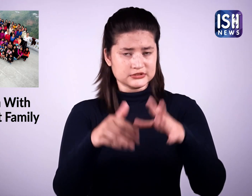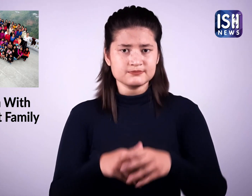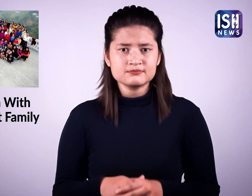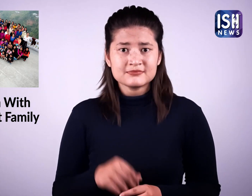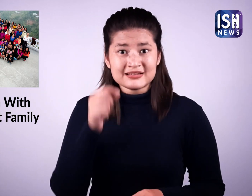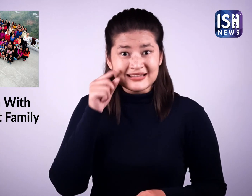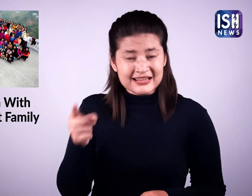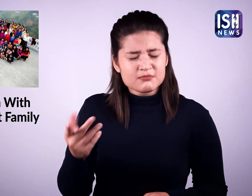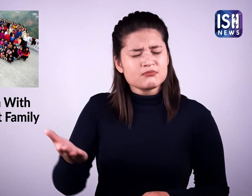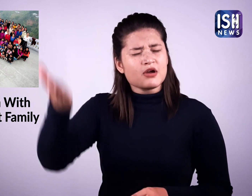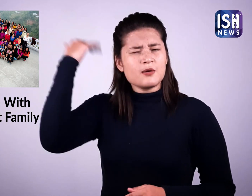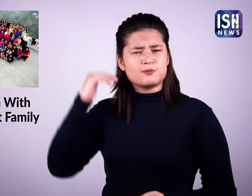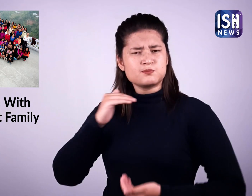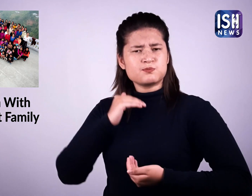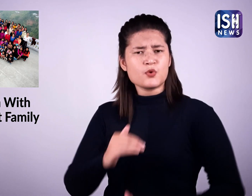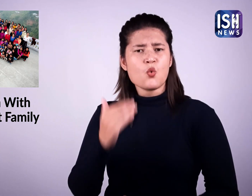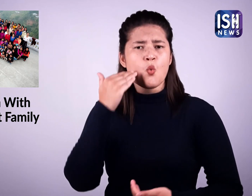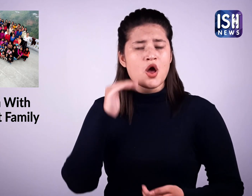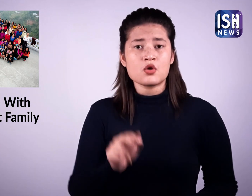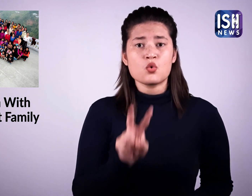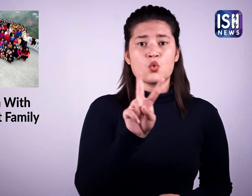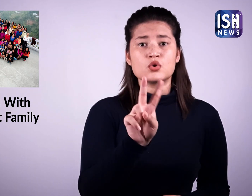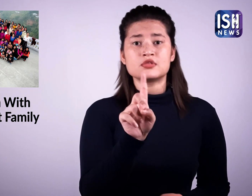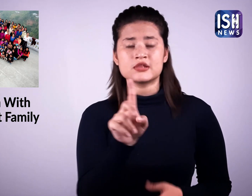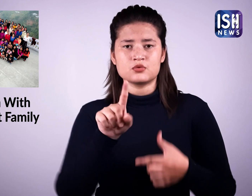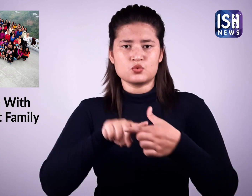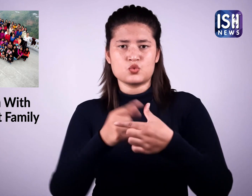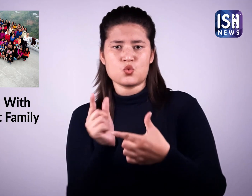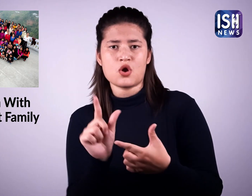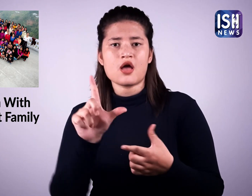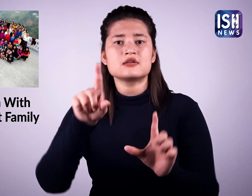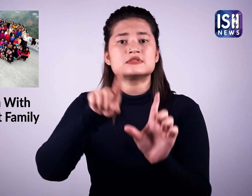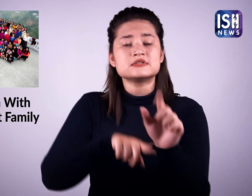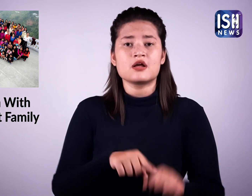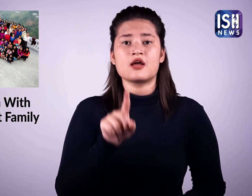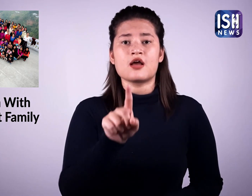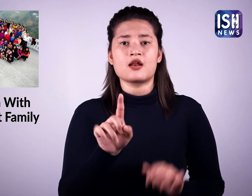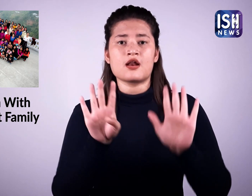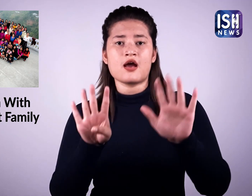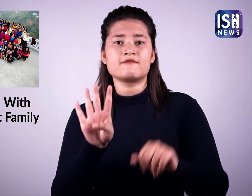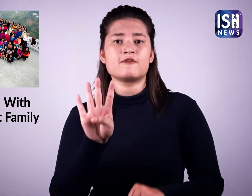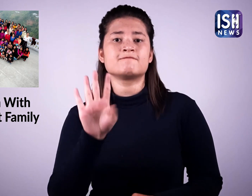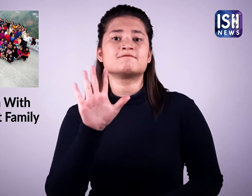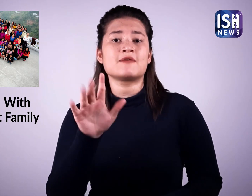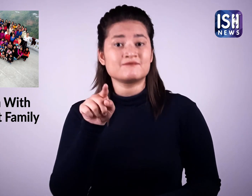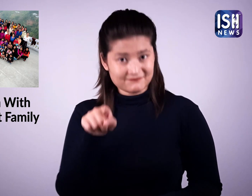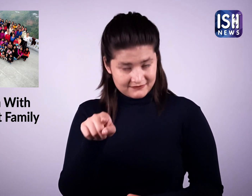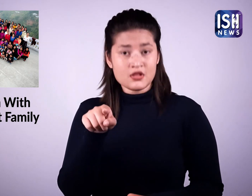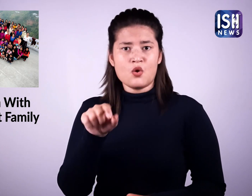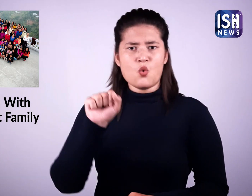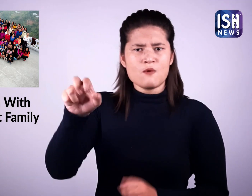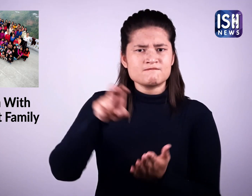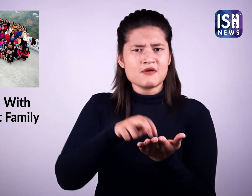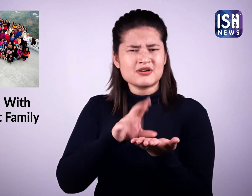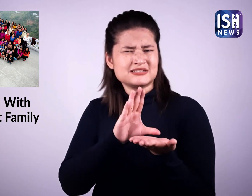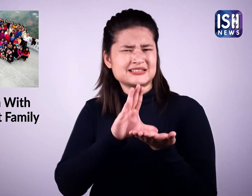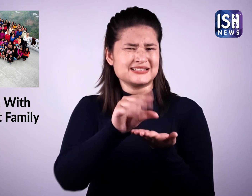में बताती हूँ, उनका जन 21 जुलाई 1945 को हुआ था, चन्ना